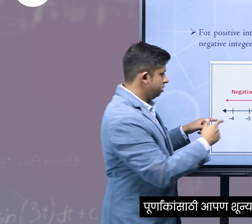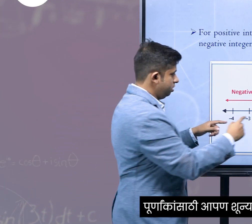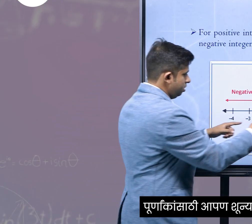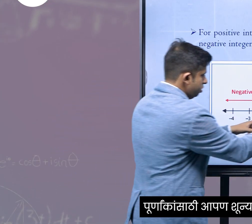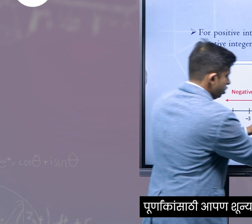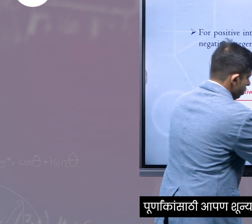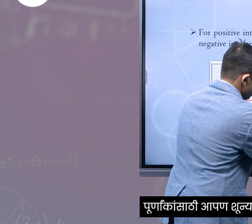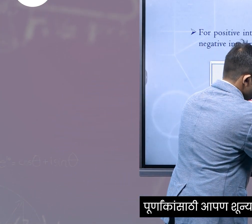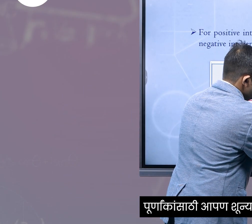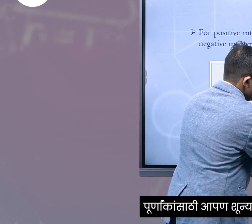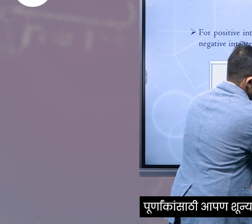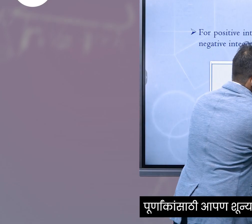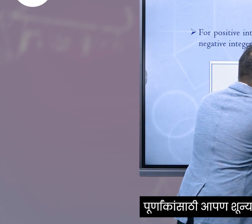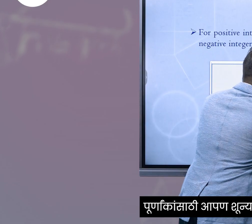शून्याच्या डावीकडे जातो.